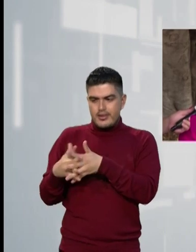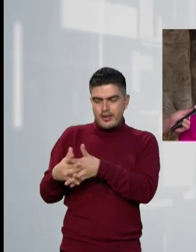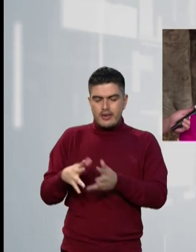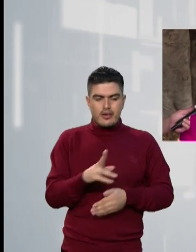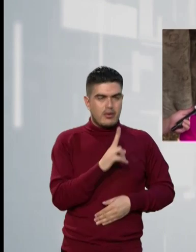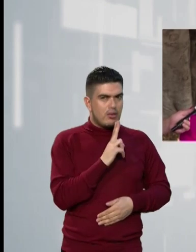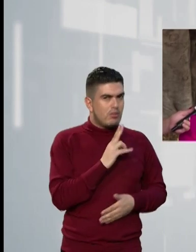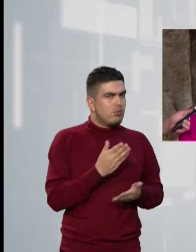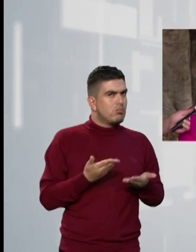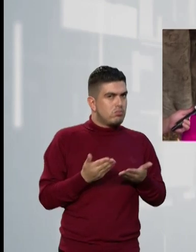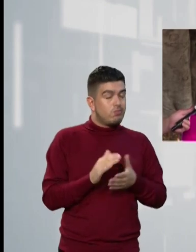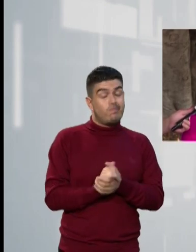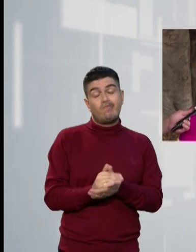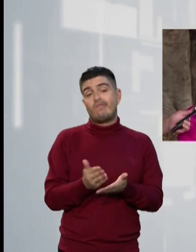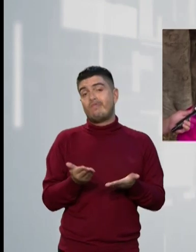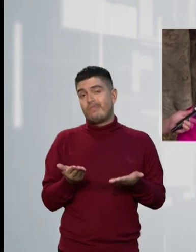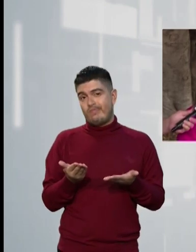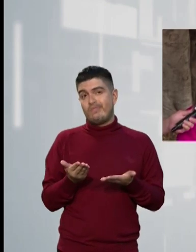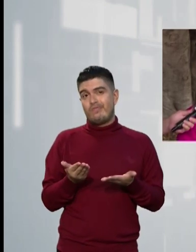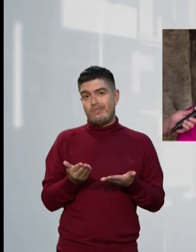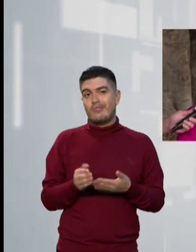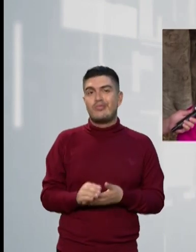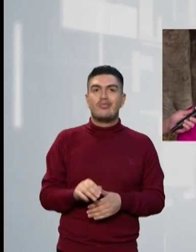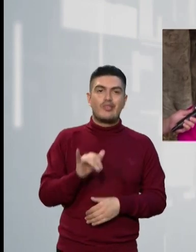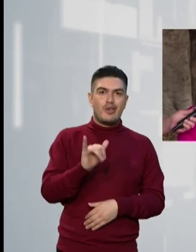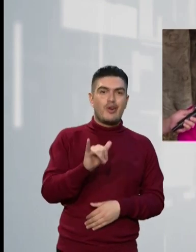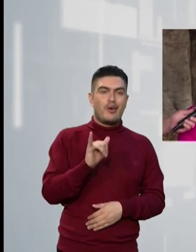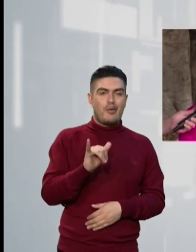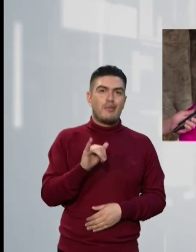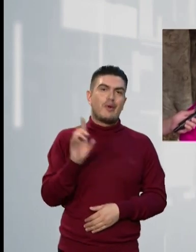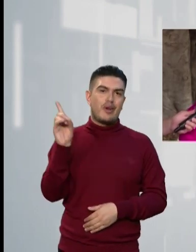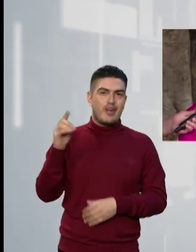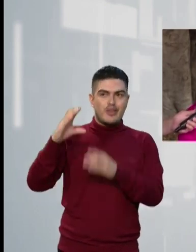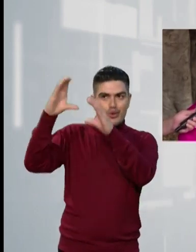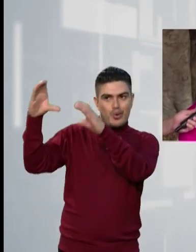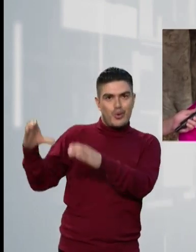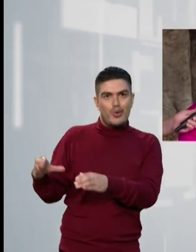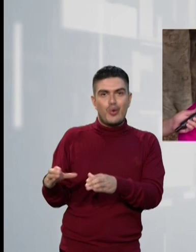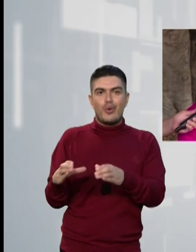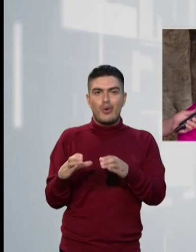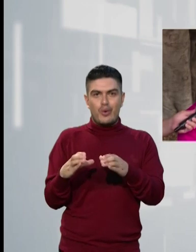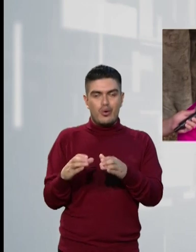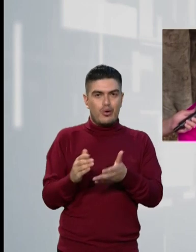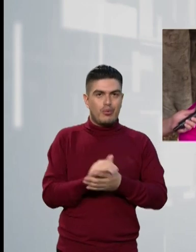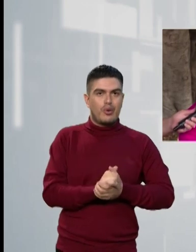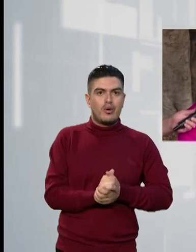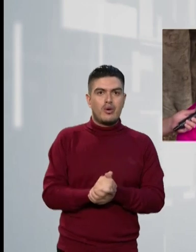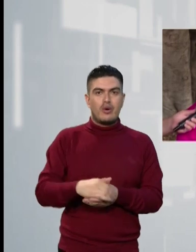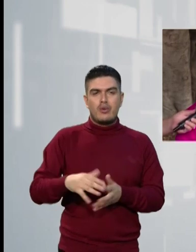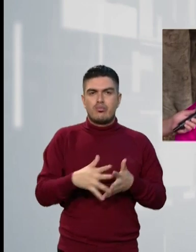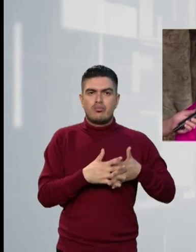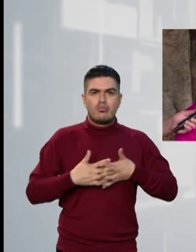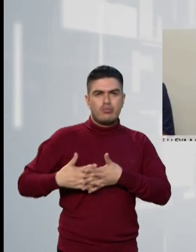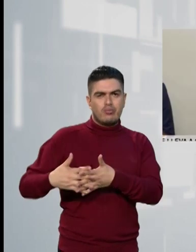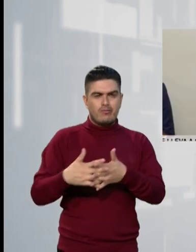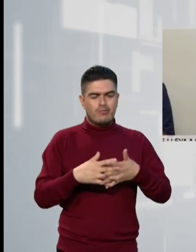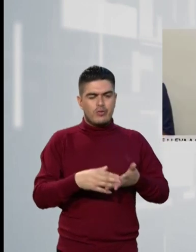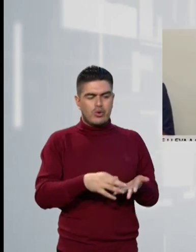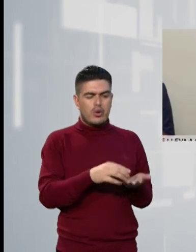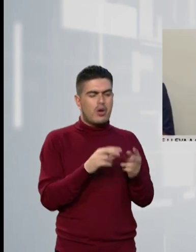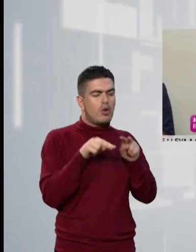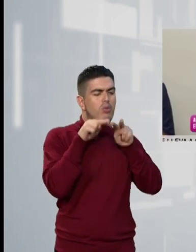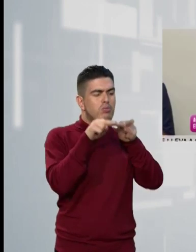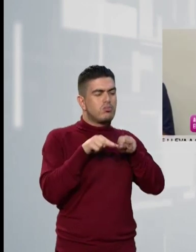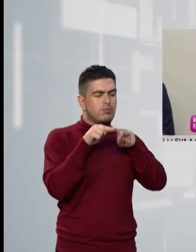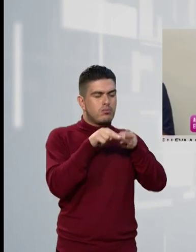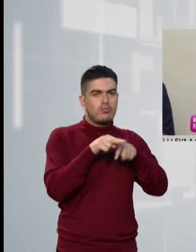ese contexto Es que anda ha siendo toda la participación política insisto económica democrática que se va a analizar por